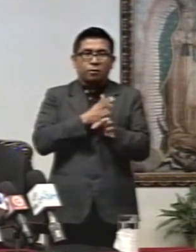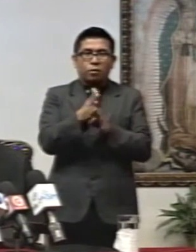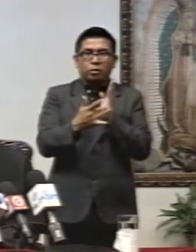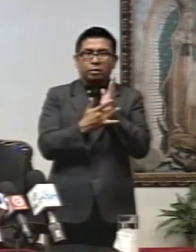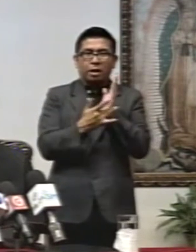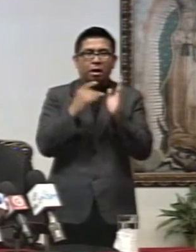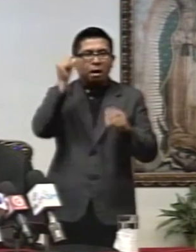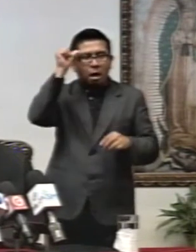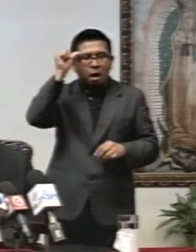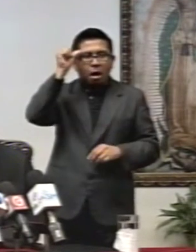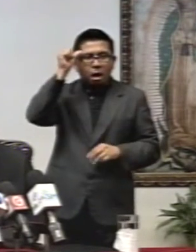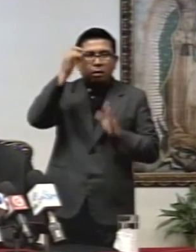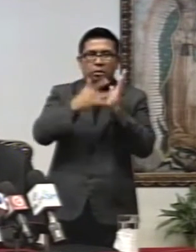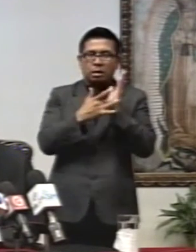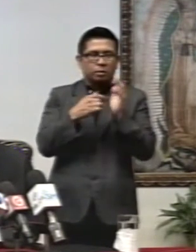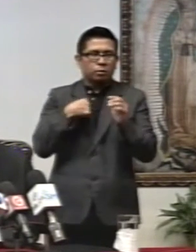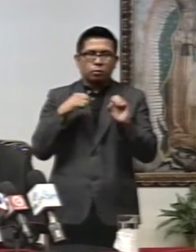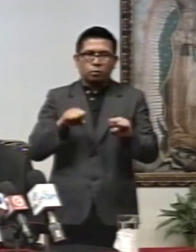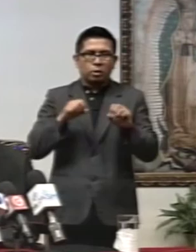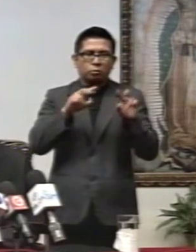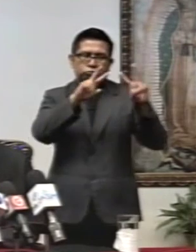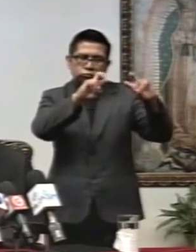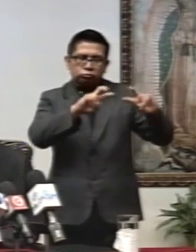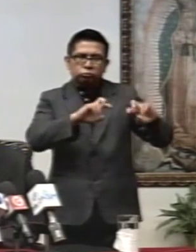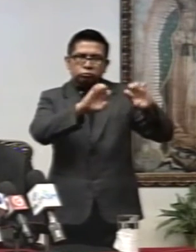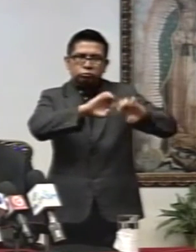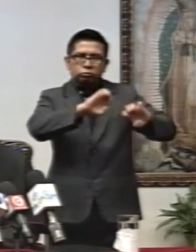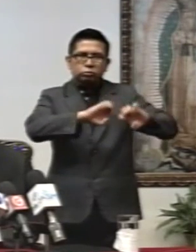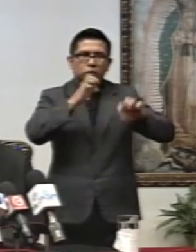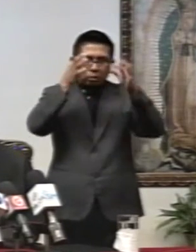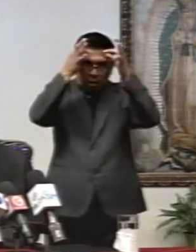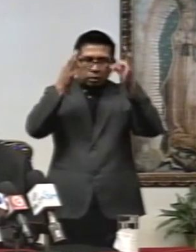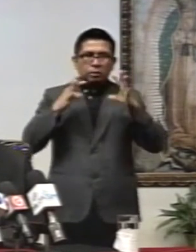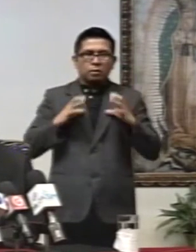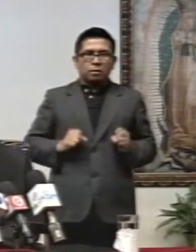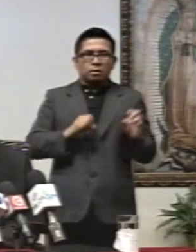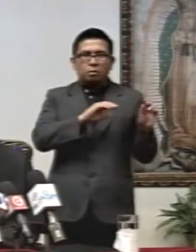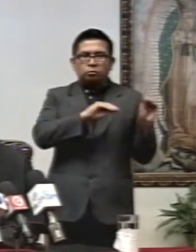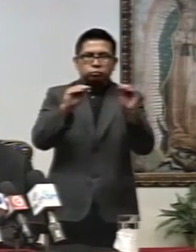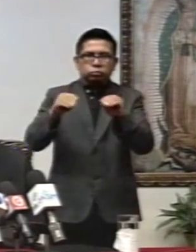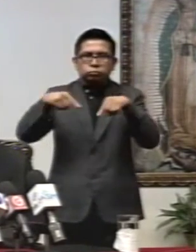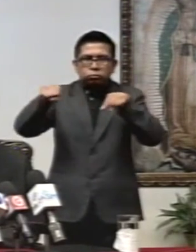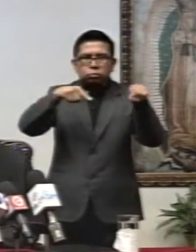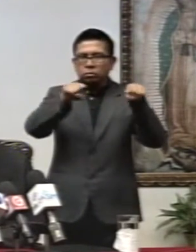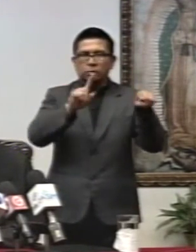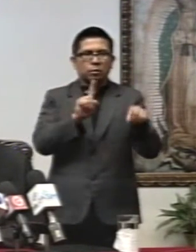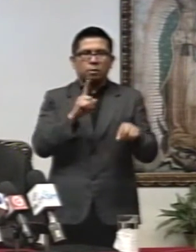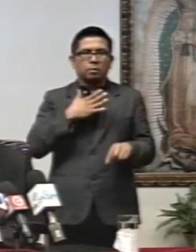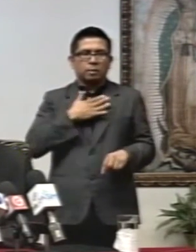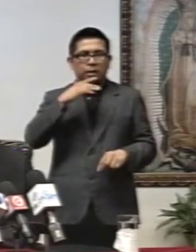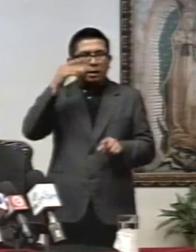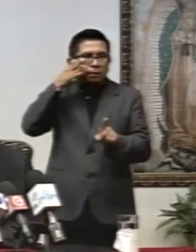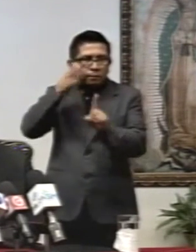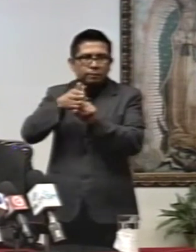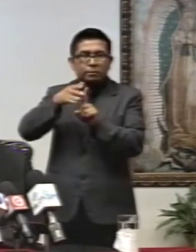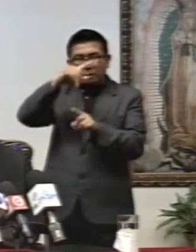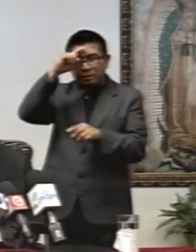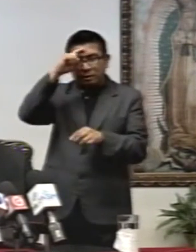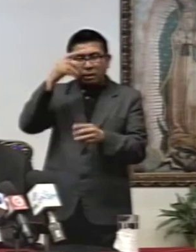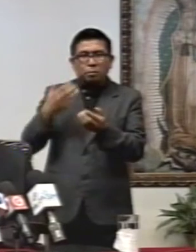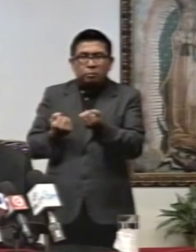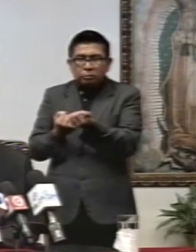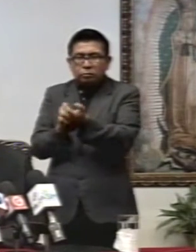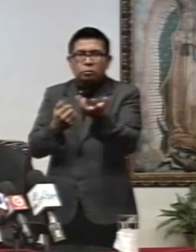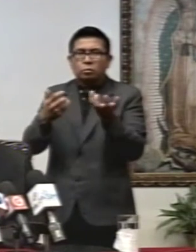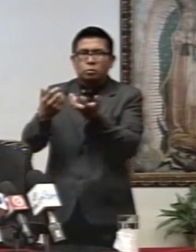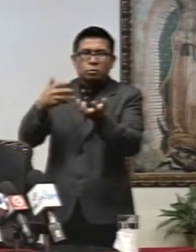un análisis sobre las medidas extraordinarias, porque mi punto es pastoral, ver el bien de todos.